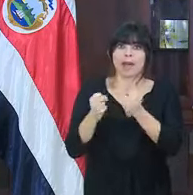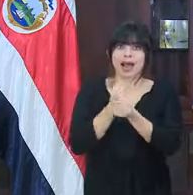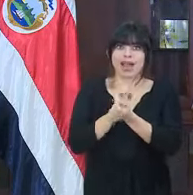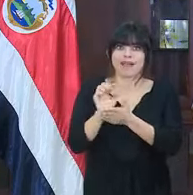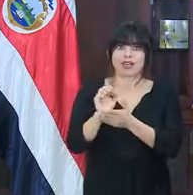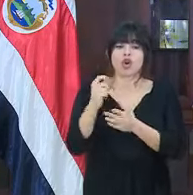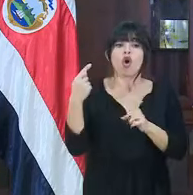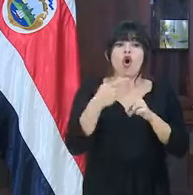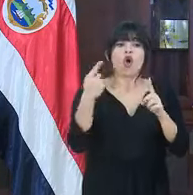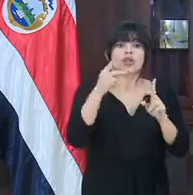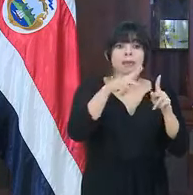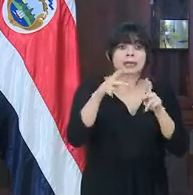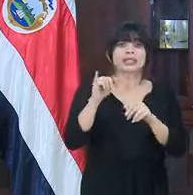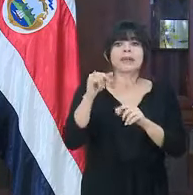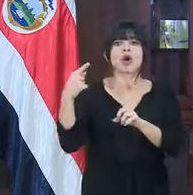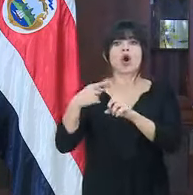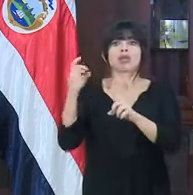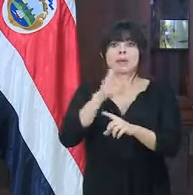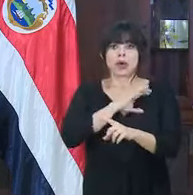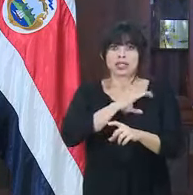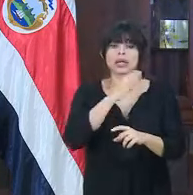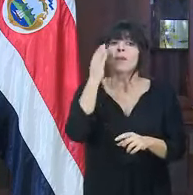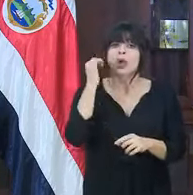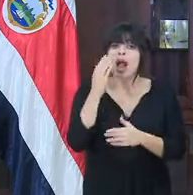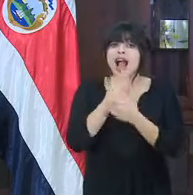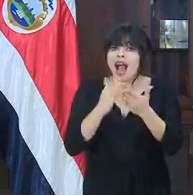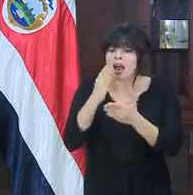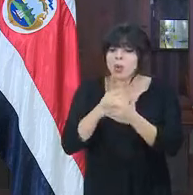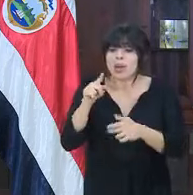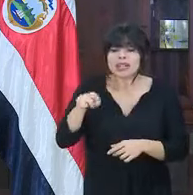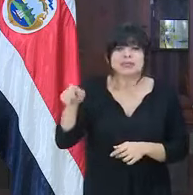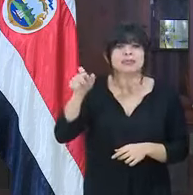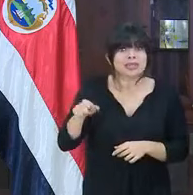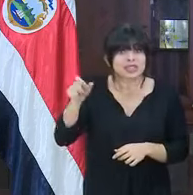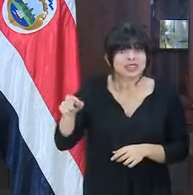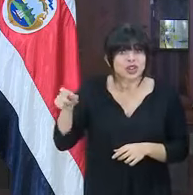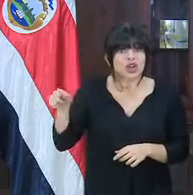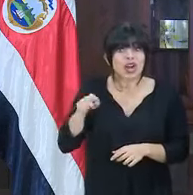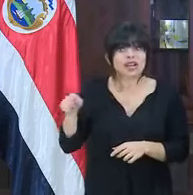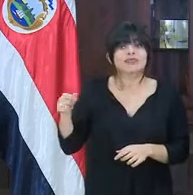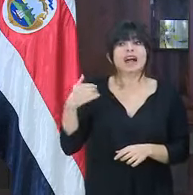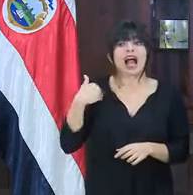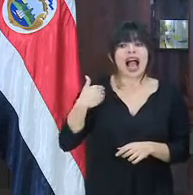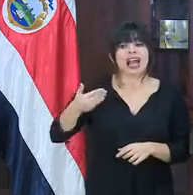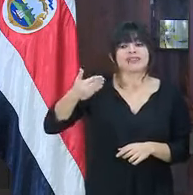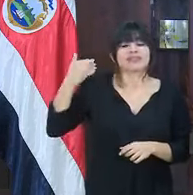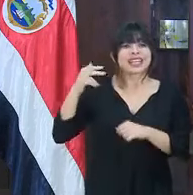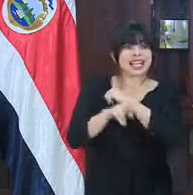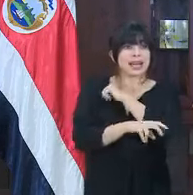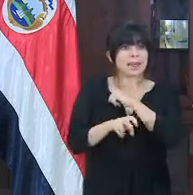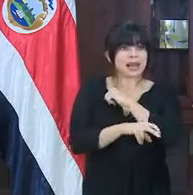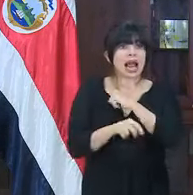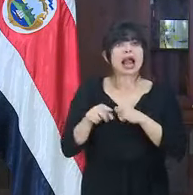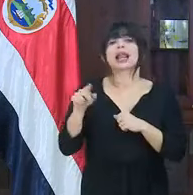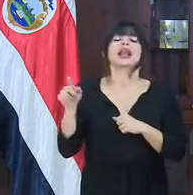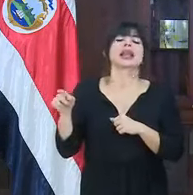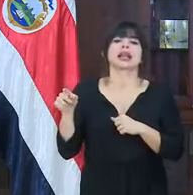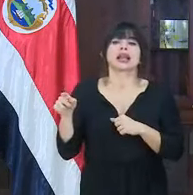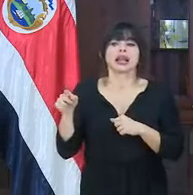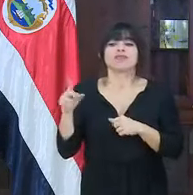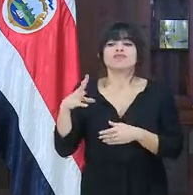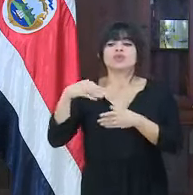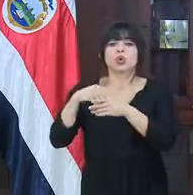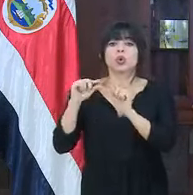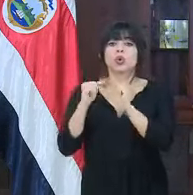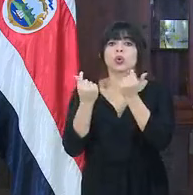contra ciudadanos y contra nuestros policías, porque repito, algunas de estas personas tienen antecedentes criminales, pertenecen